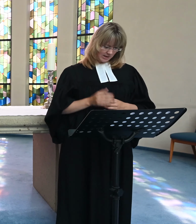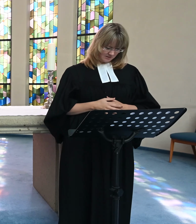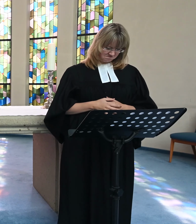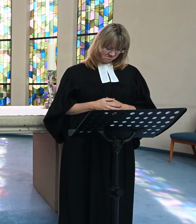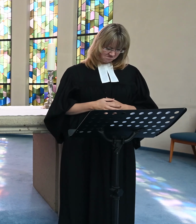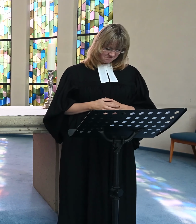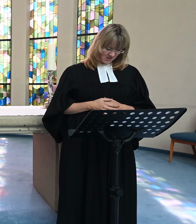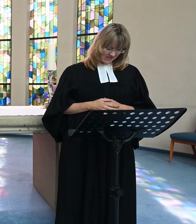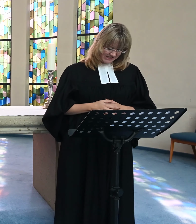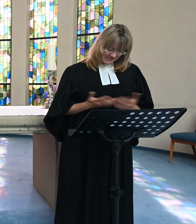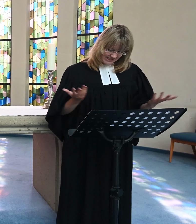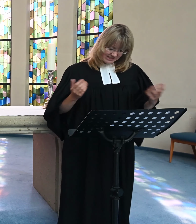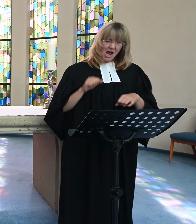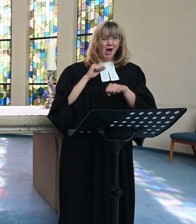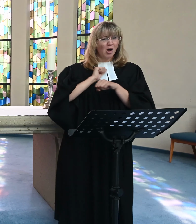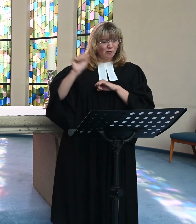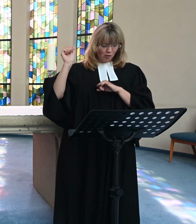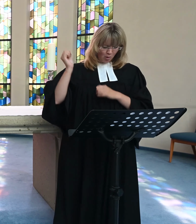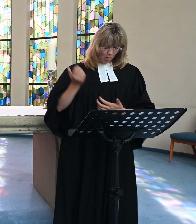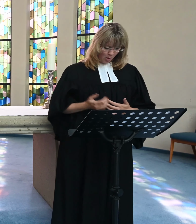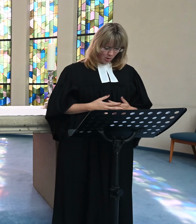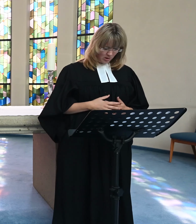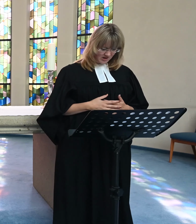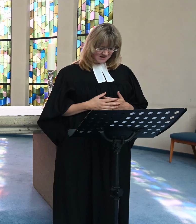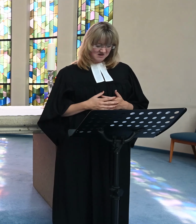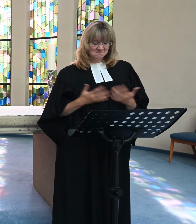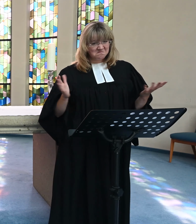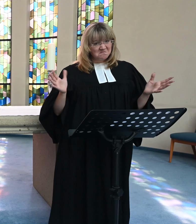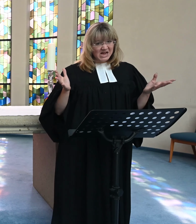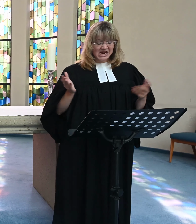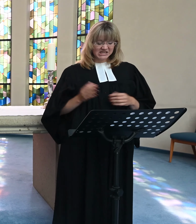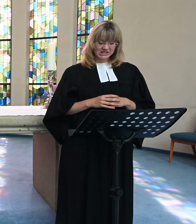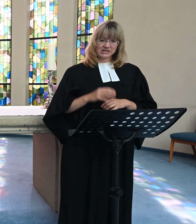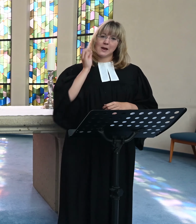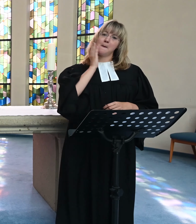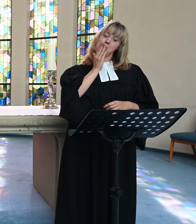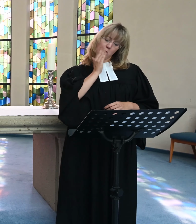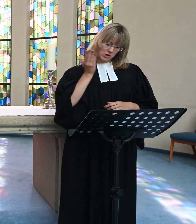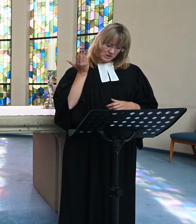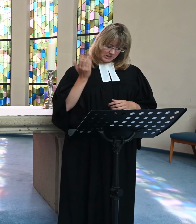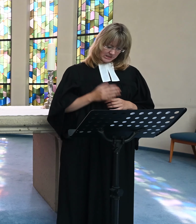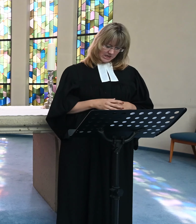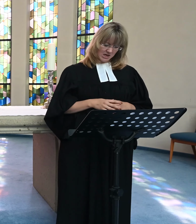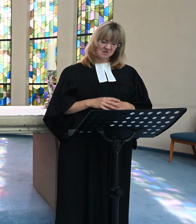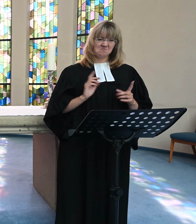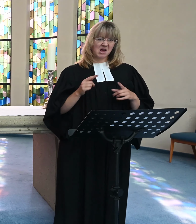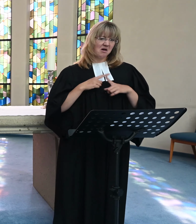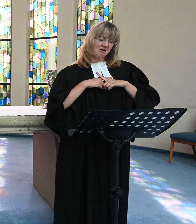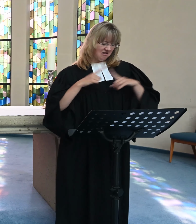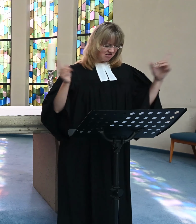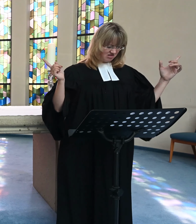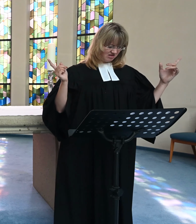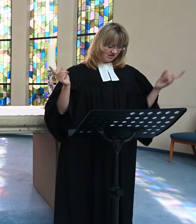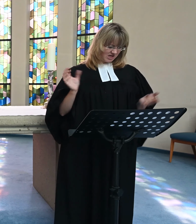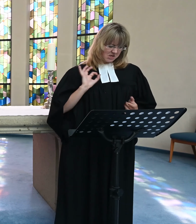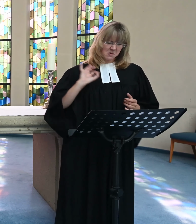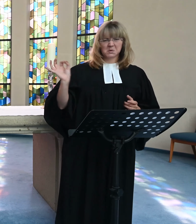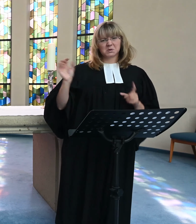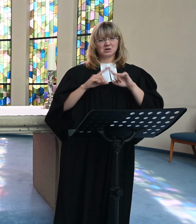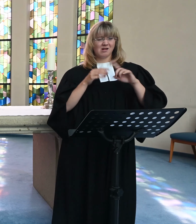Vielleicht hilft uns in diesen Gedanken tatsächlich das Bild vom verborgenen Gott, wie Jesus ihn uns